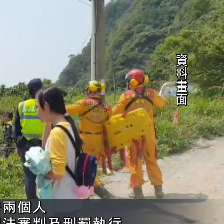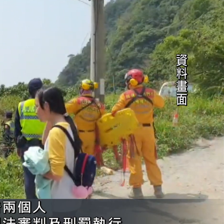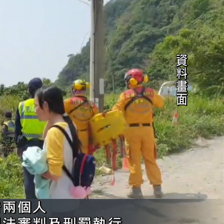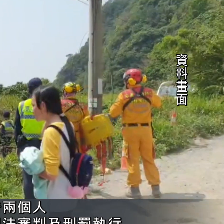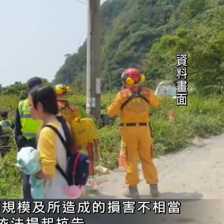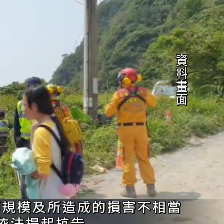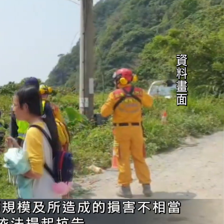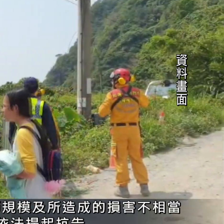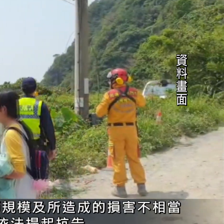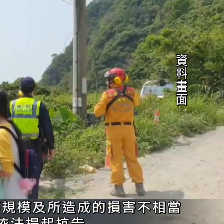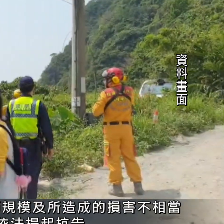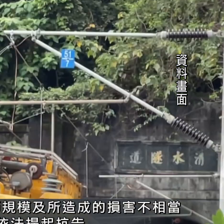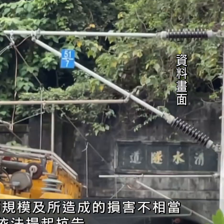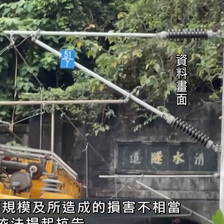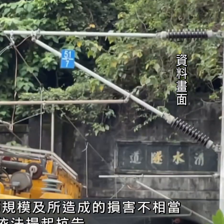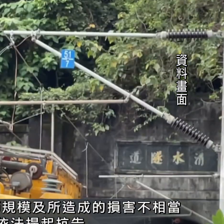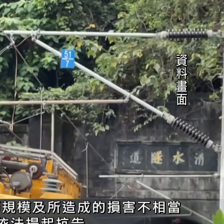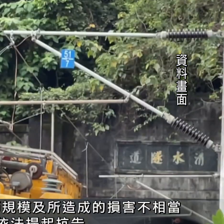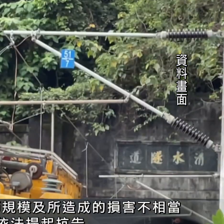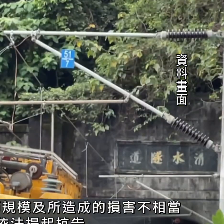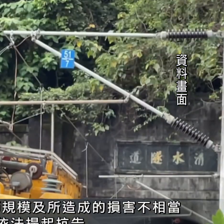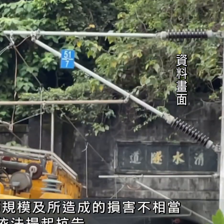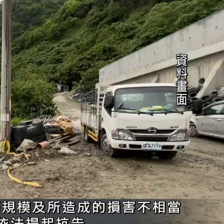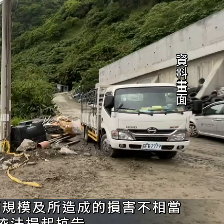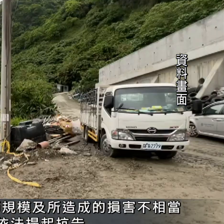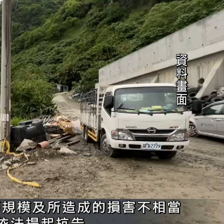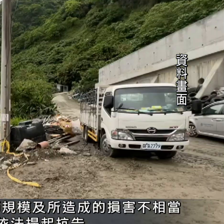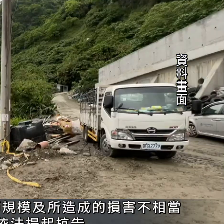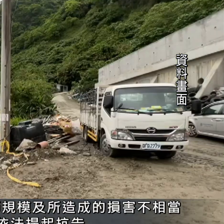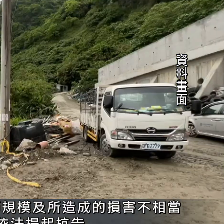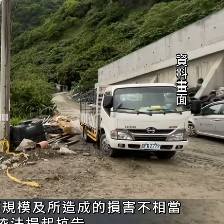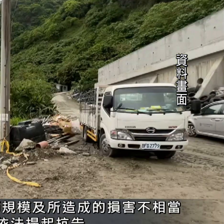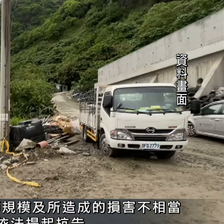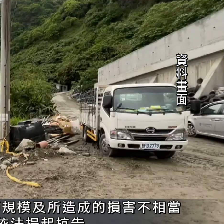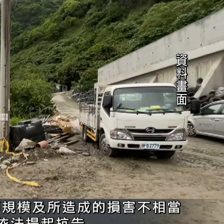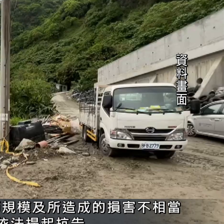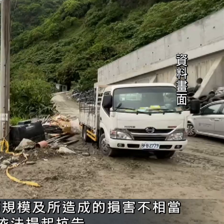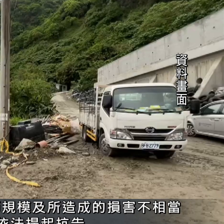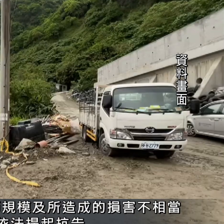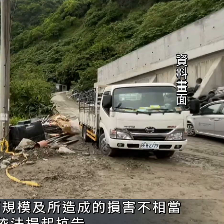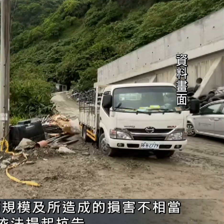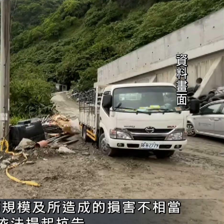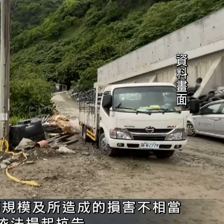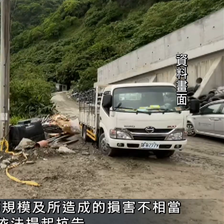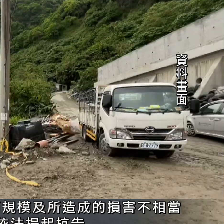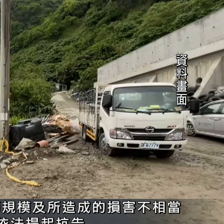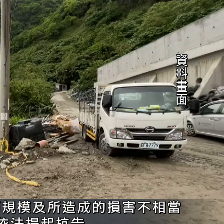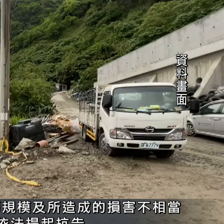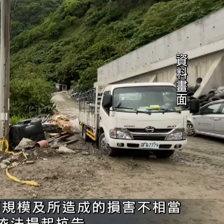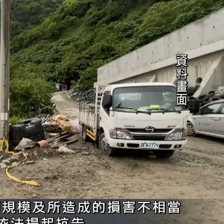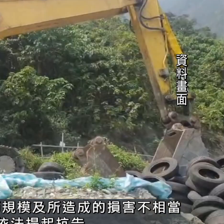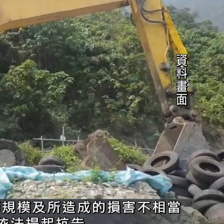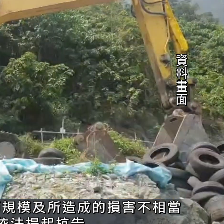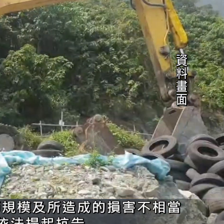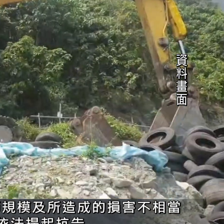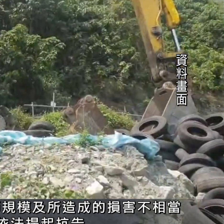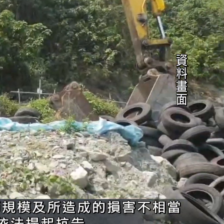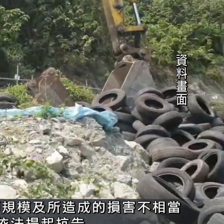行，而且与犯罪情节、规模以及所造成的损害不相当，不符比例原则，依法提起抗